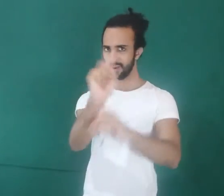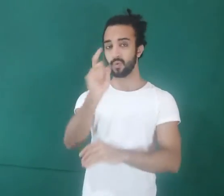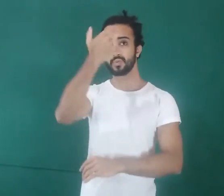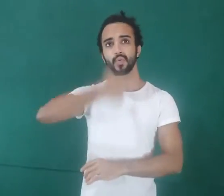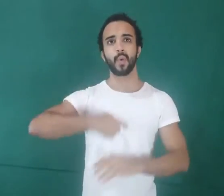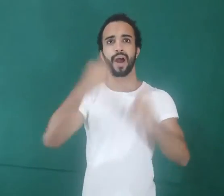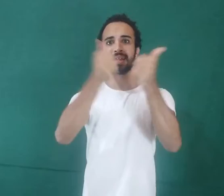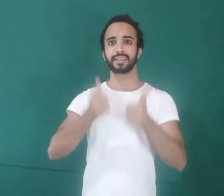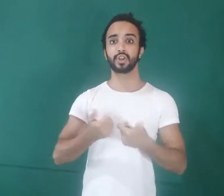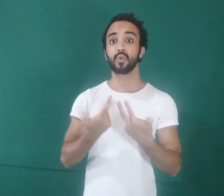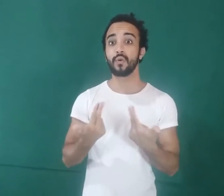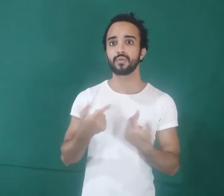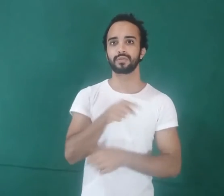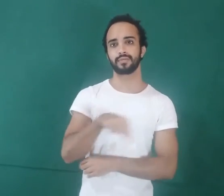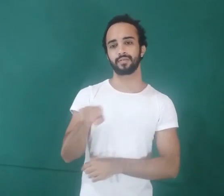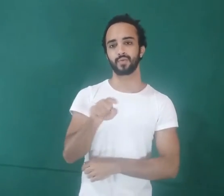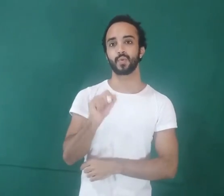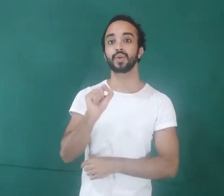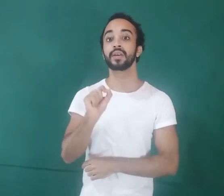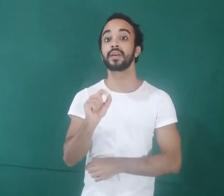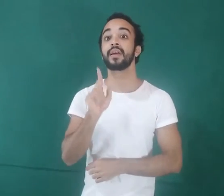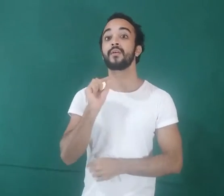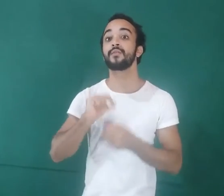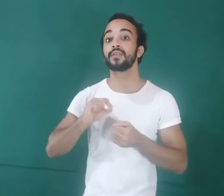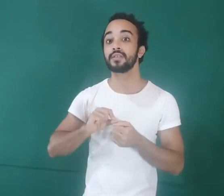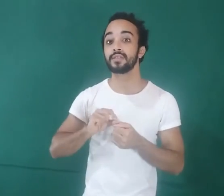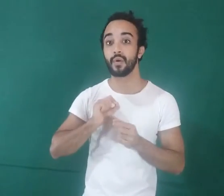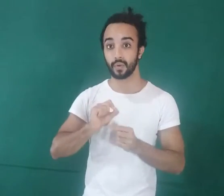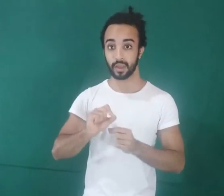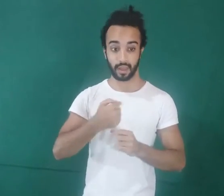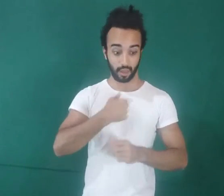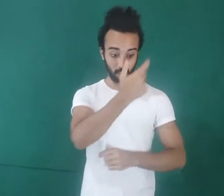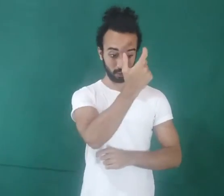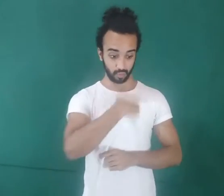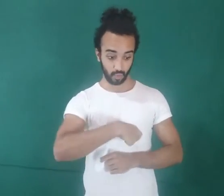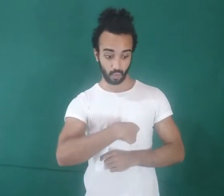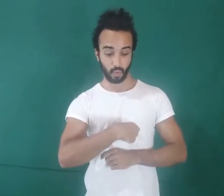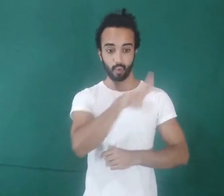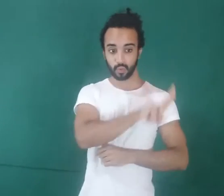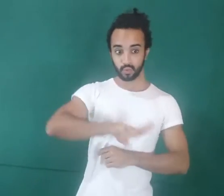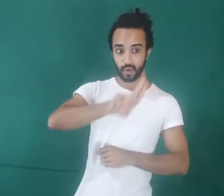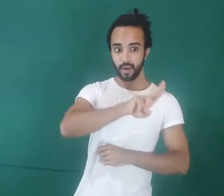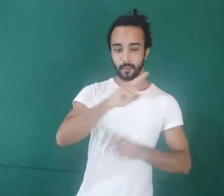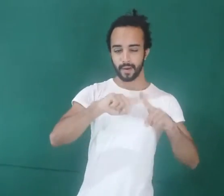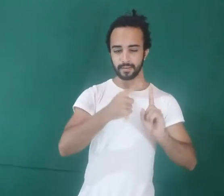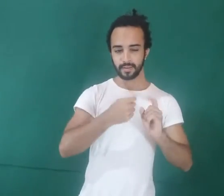vocês. O que eu fiz foi cruzar a linha de usuária para criadora. Para mim, não tem um